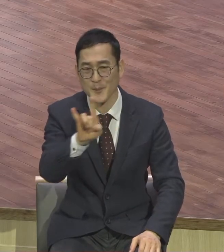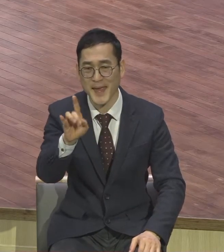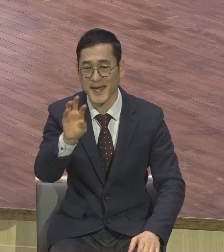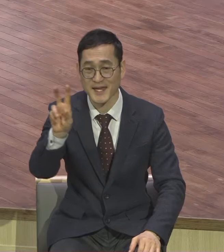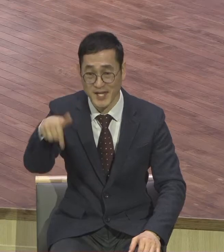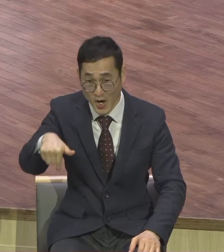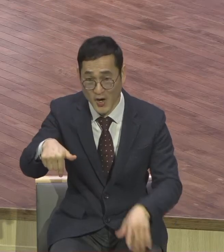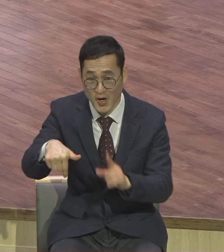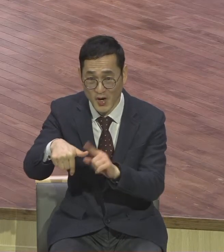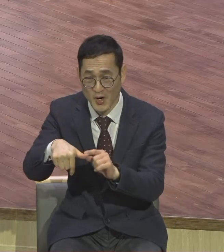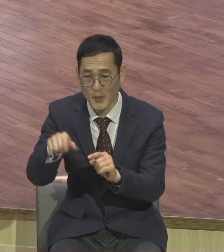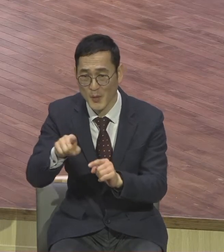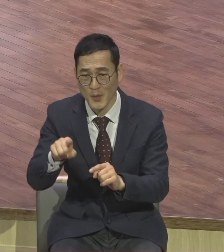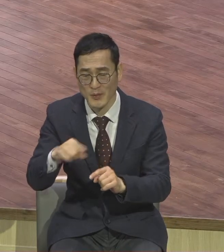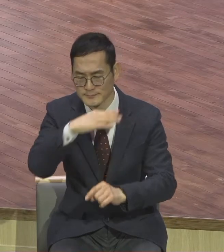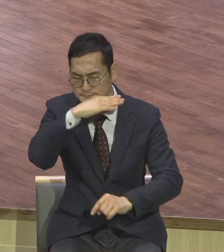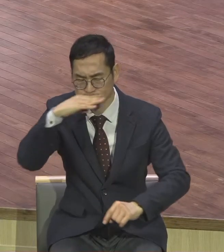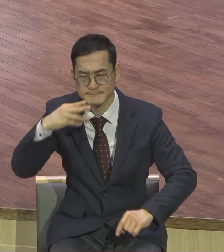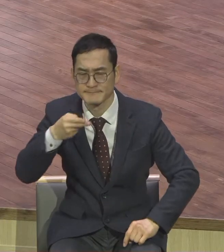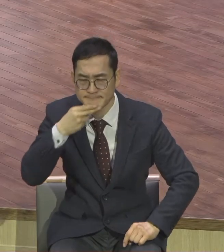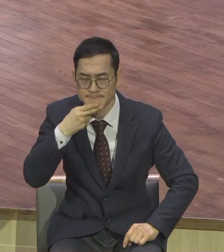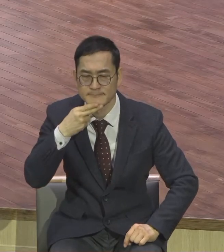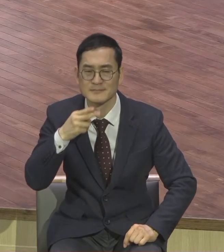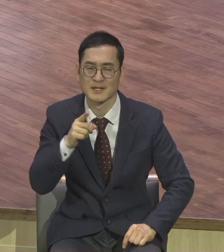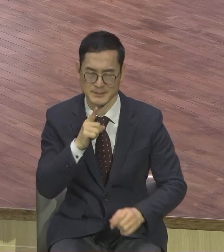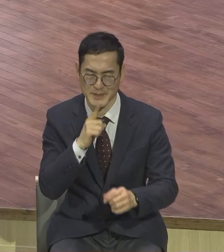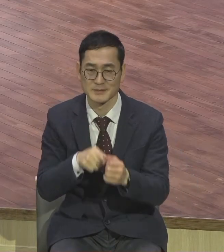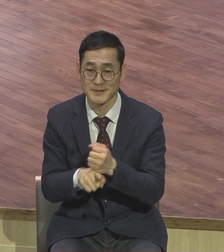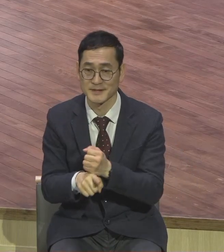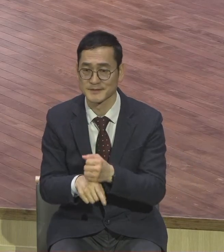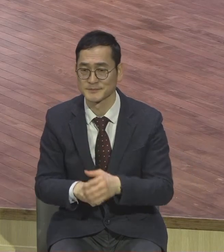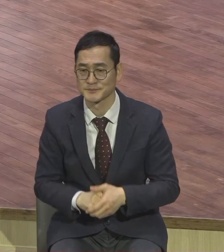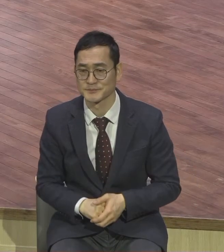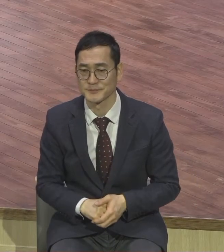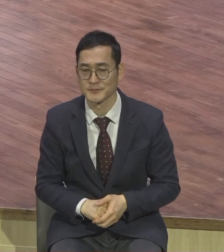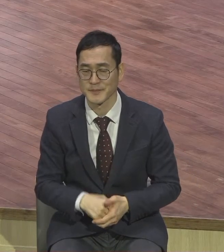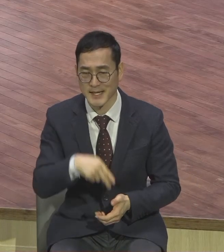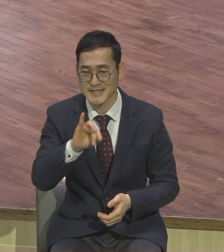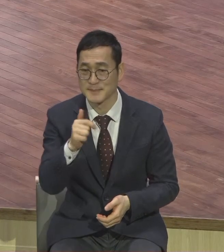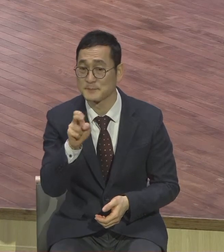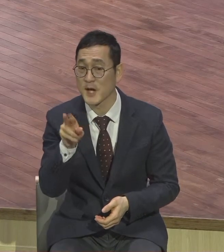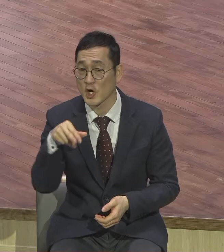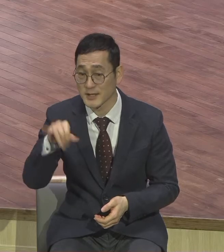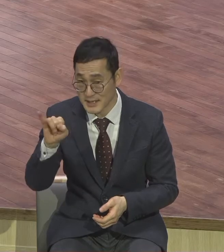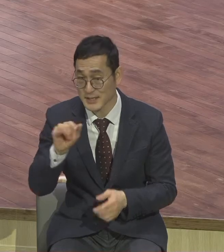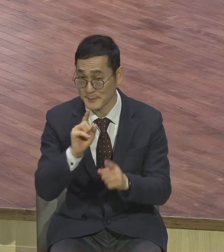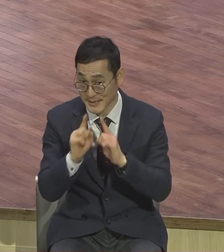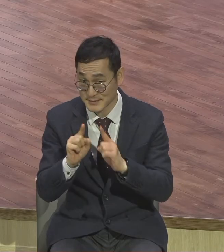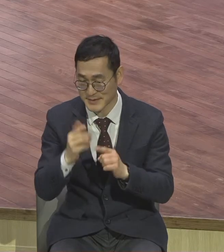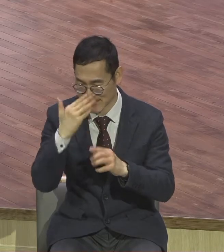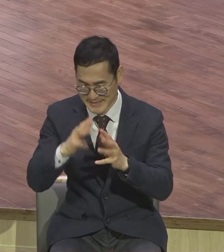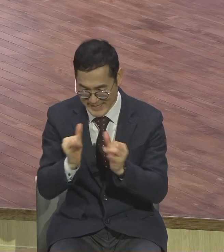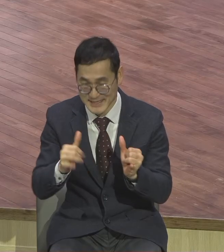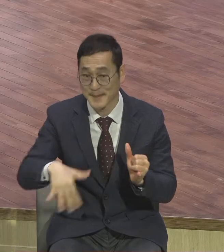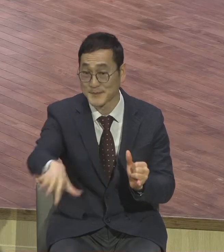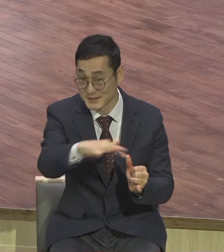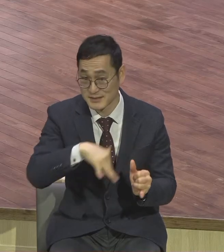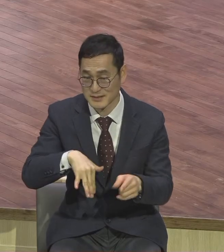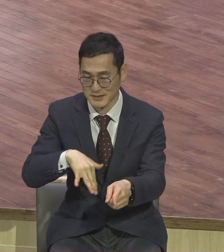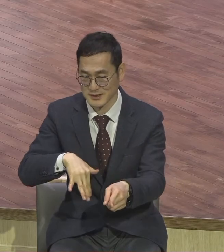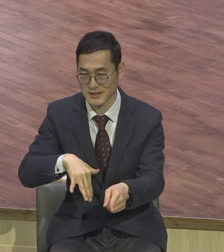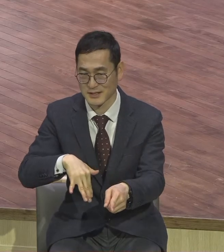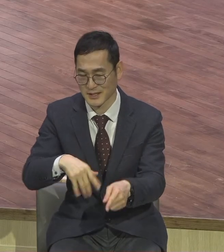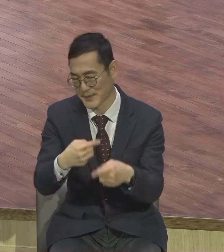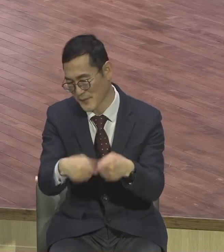삐뚤어졌다는 얘기 신명기 32장 5절에 보면 이스라엘 백성들의 모습을 이렇게 진단합니다.